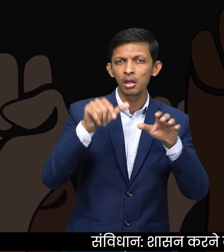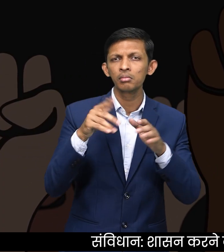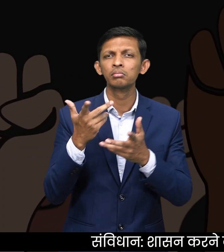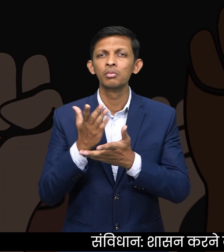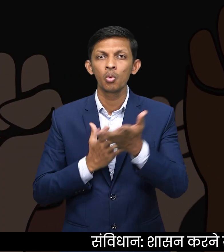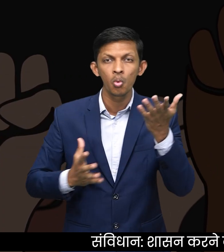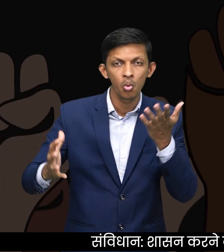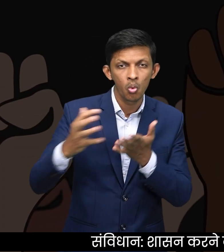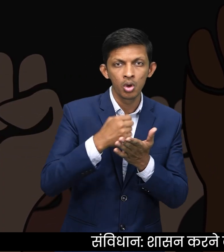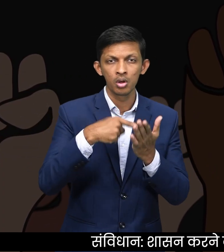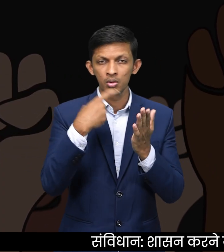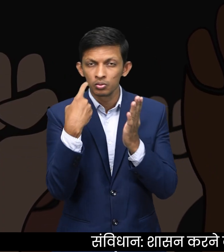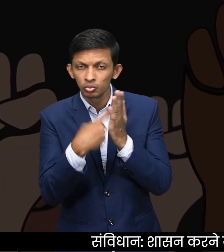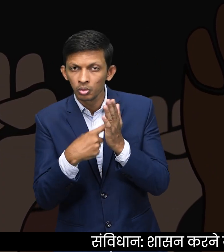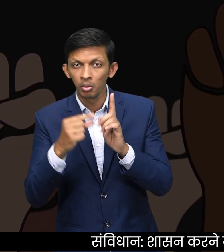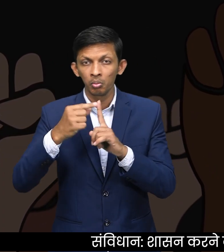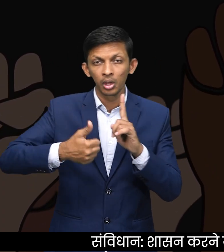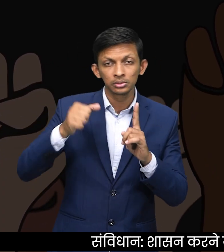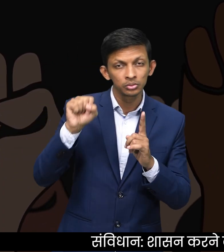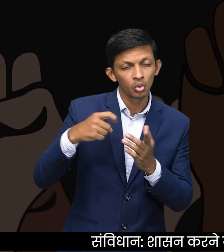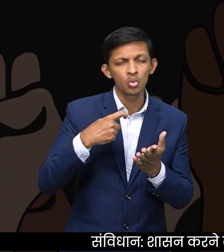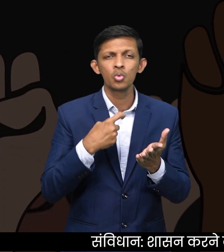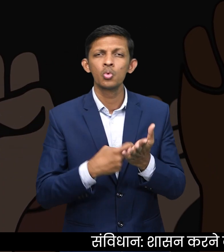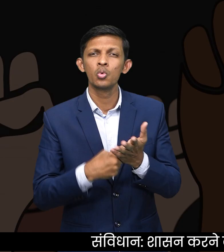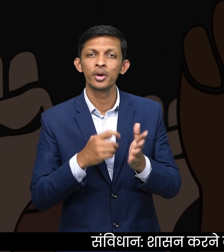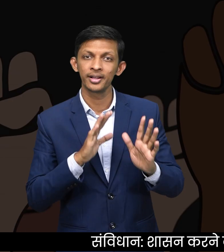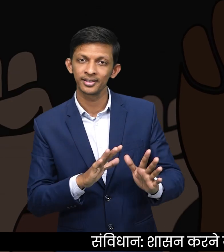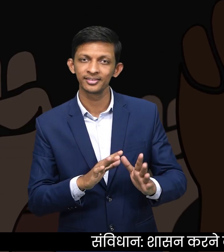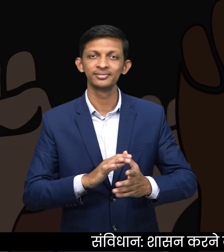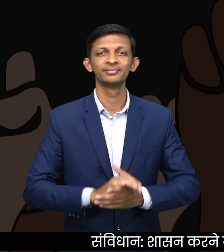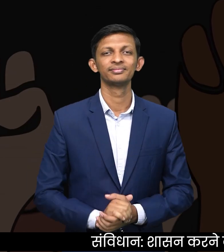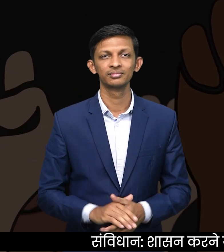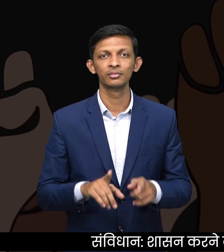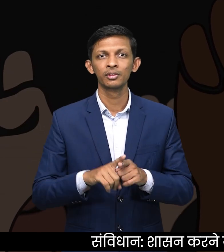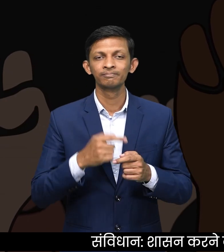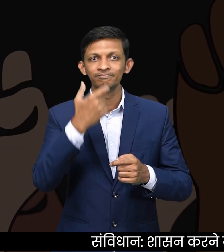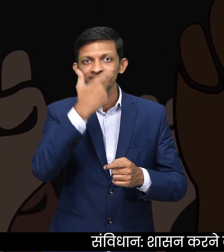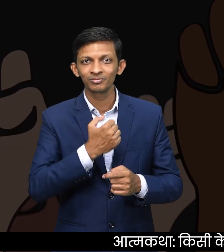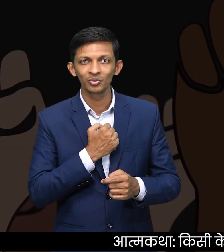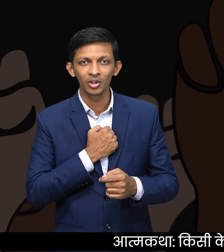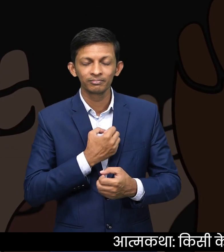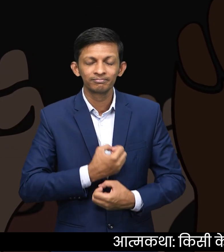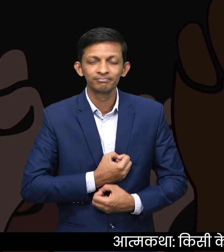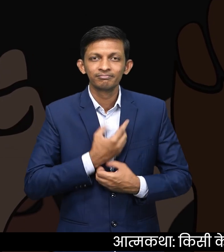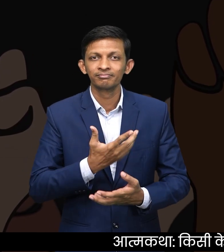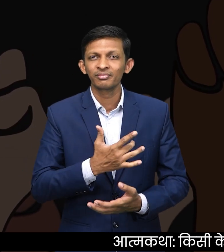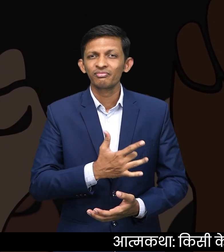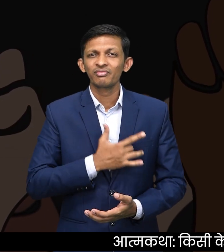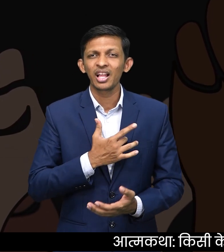संविधान, शासन करने के लिए नियमों और सिद्धांतों का संग्रह। आत्मकथा, किसी